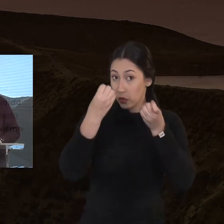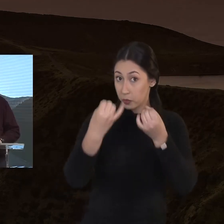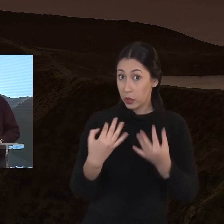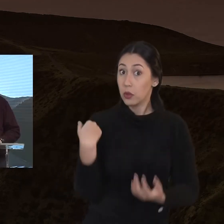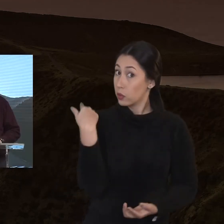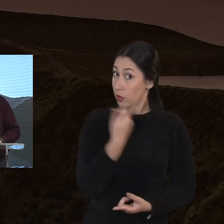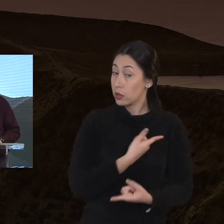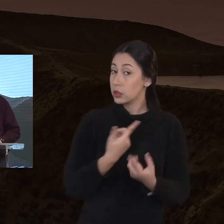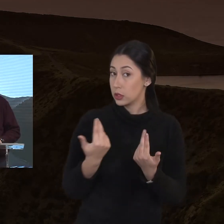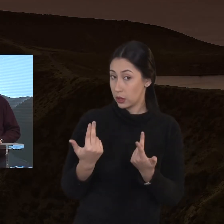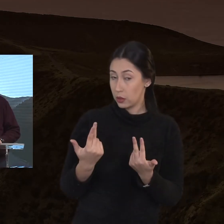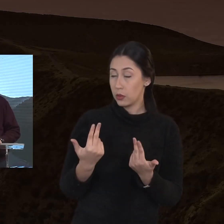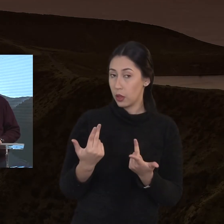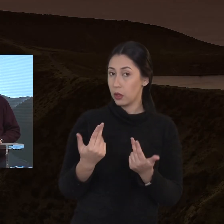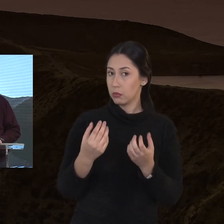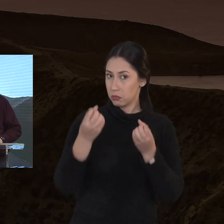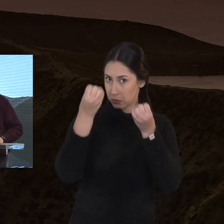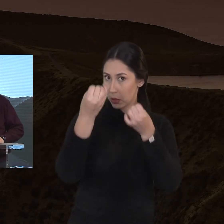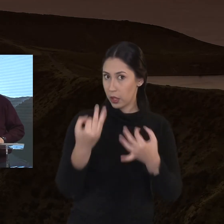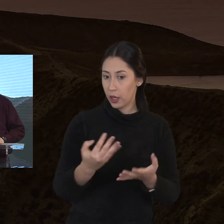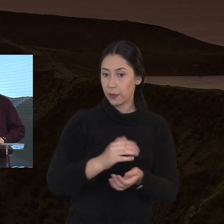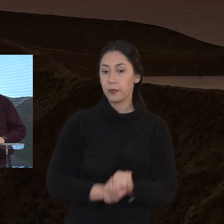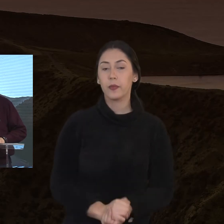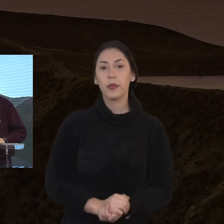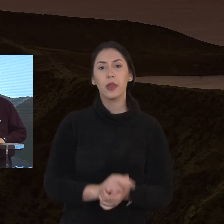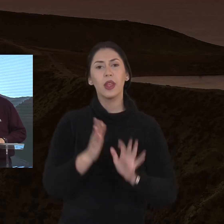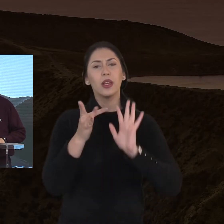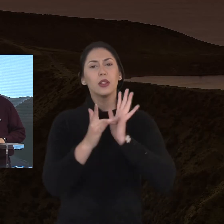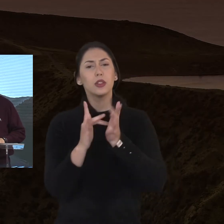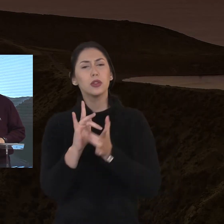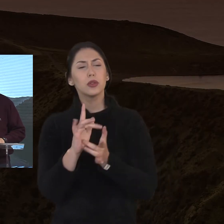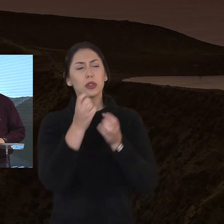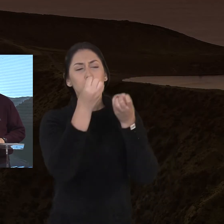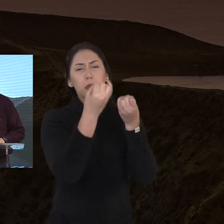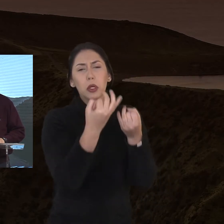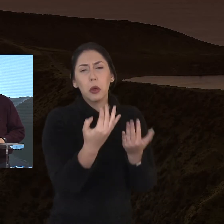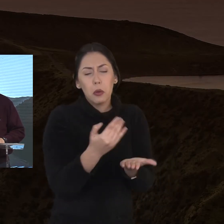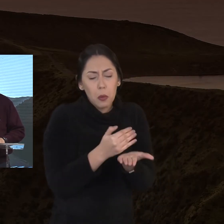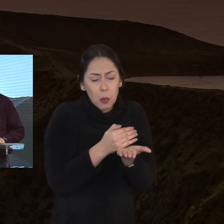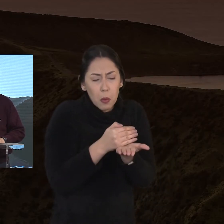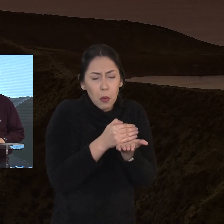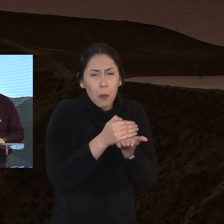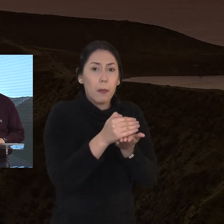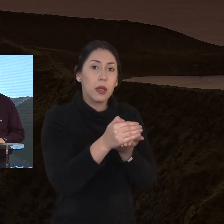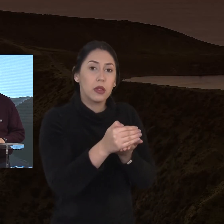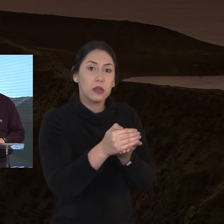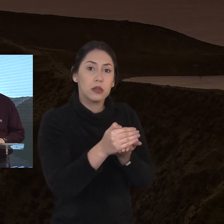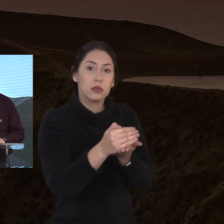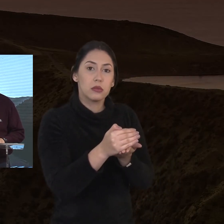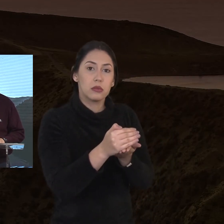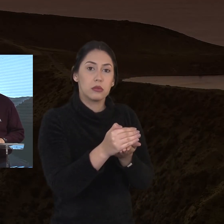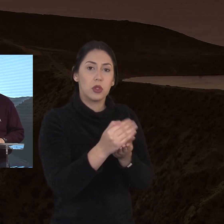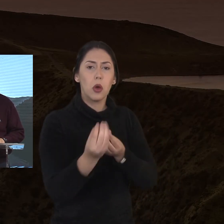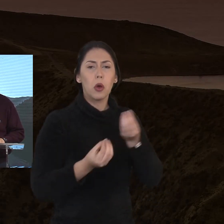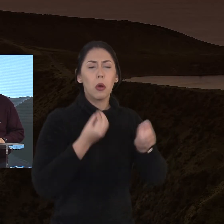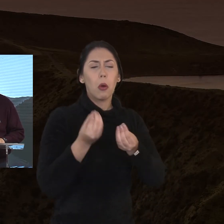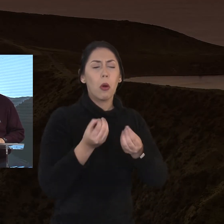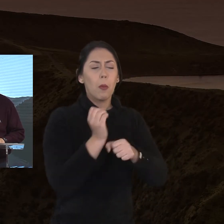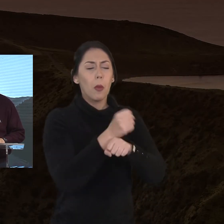para nós a jesus falou o princípio que rege o reino